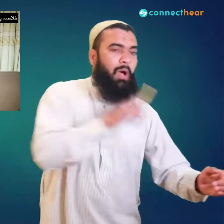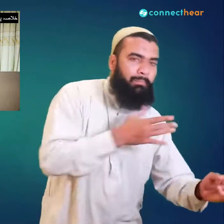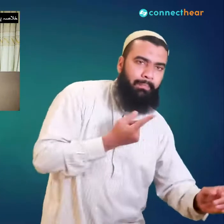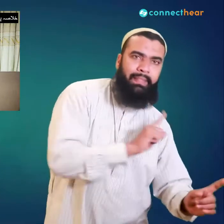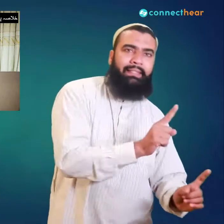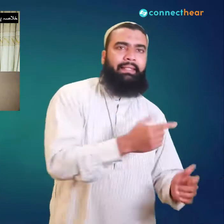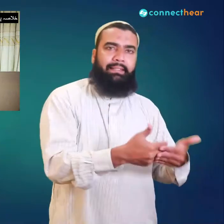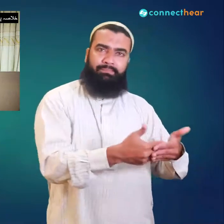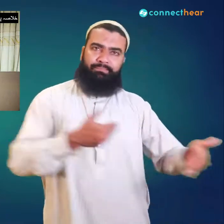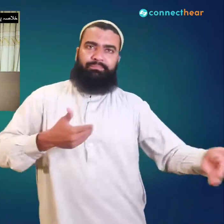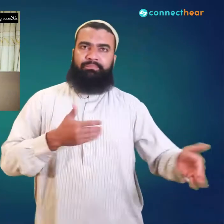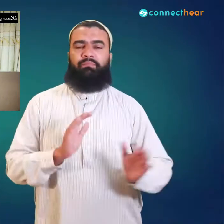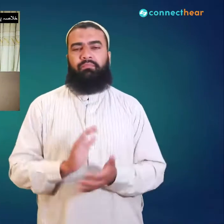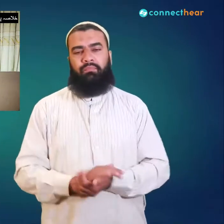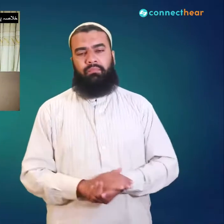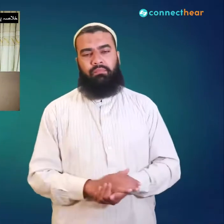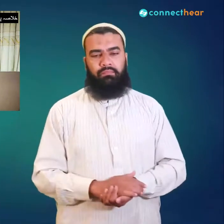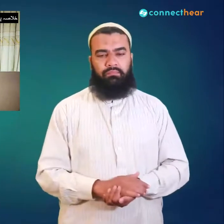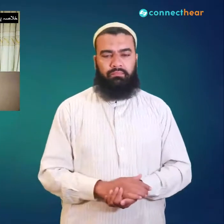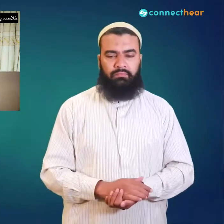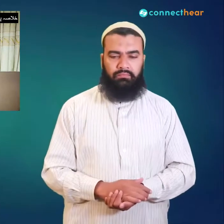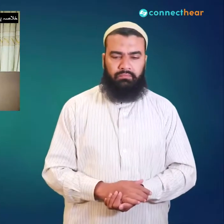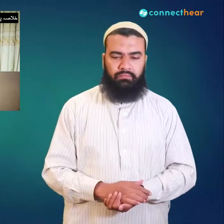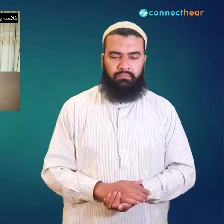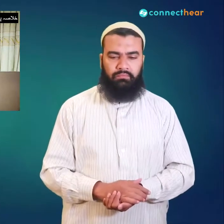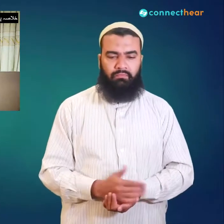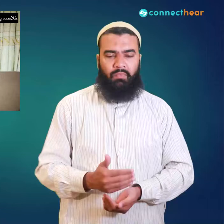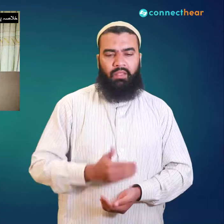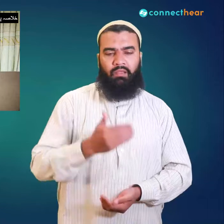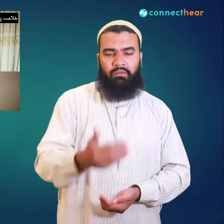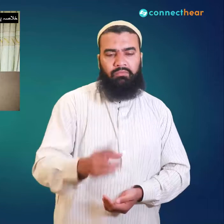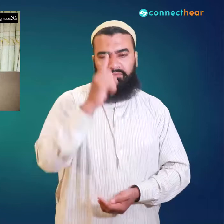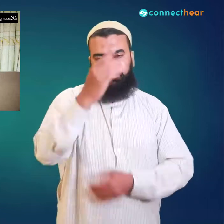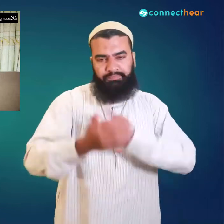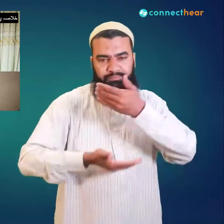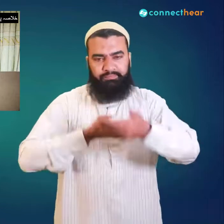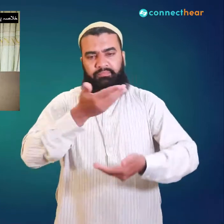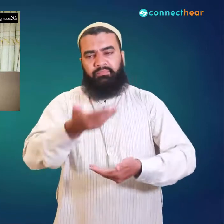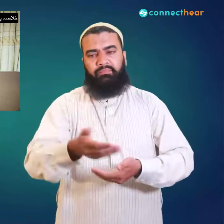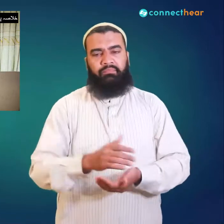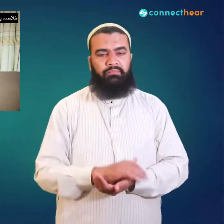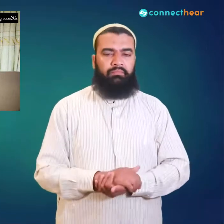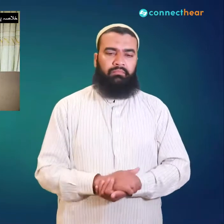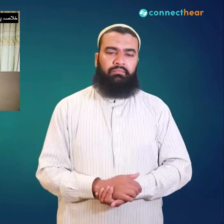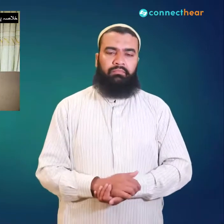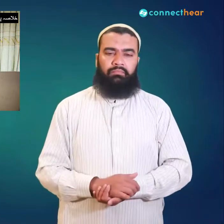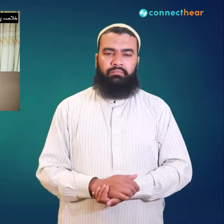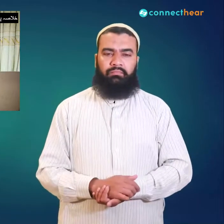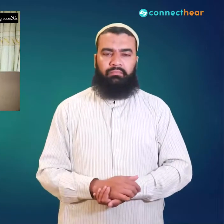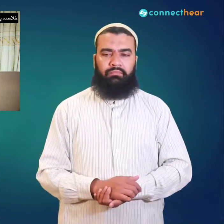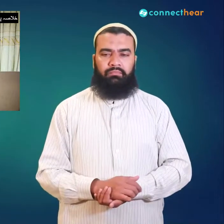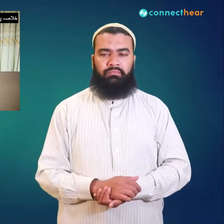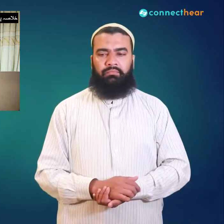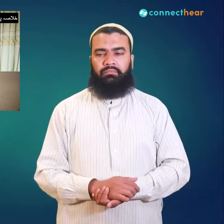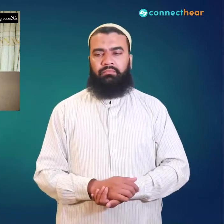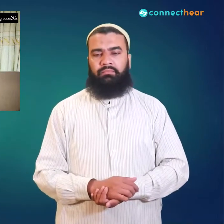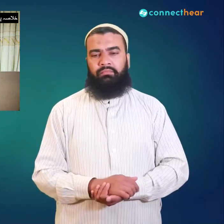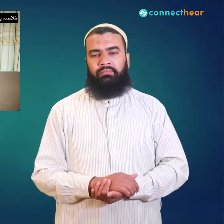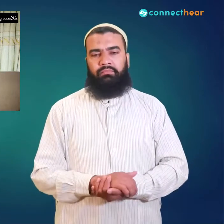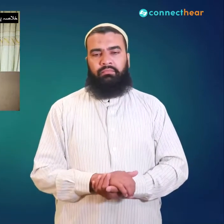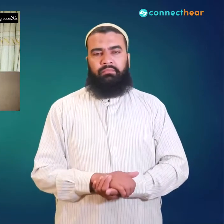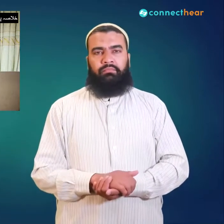رکوع نمبر 10، آیت نمبر 25، لقد نصرکم اللہ فی مواطن کثیرۃ ویوم